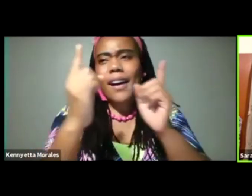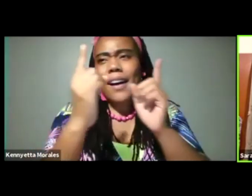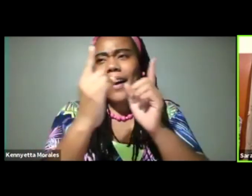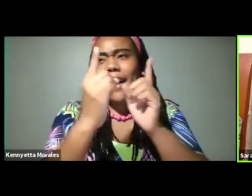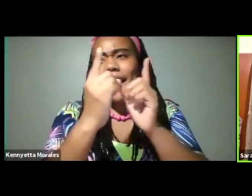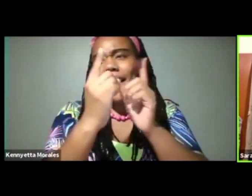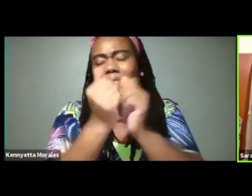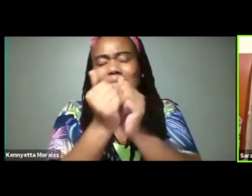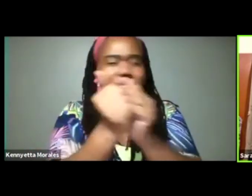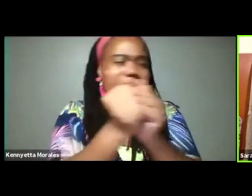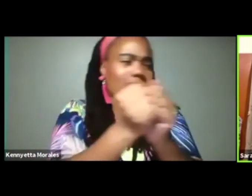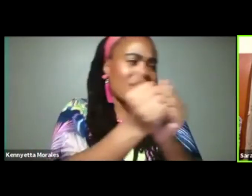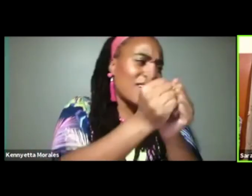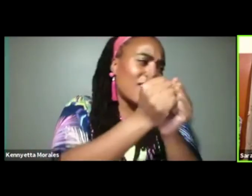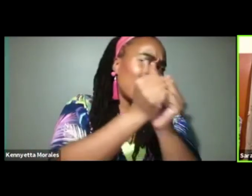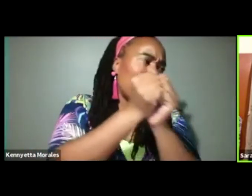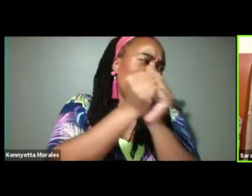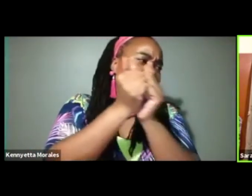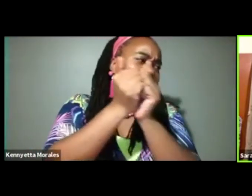poco.